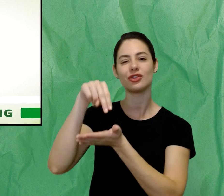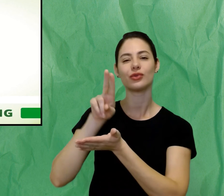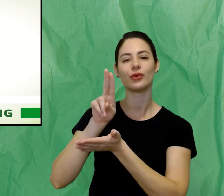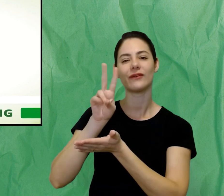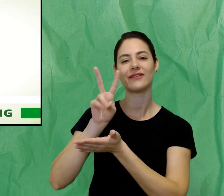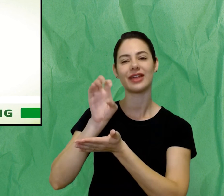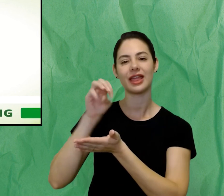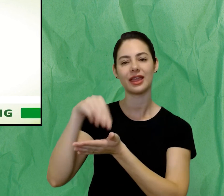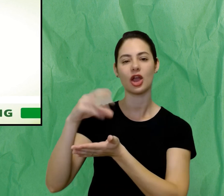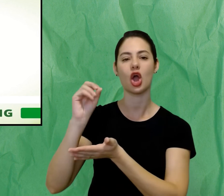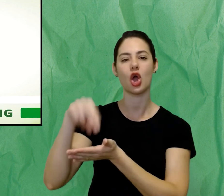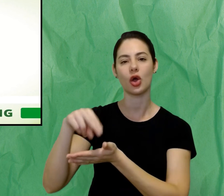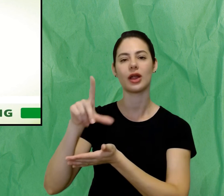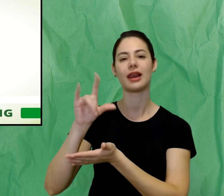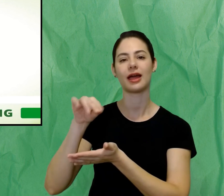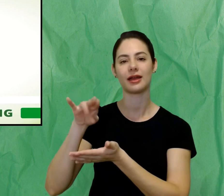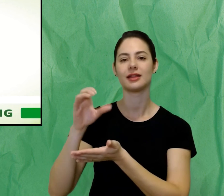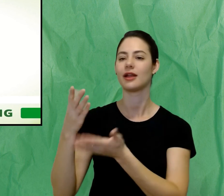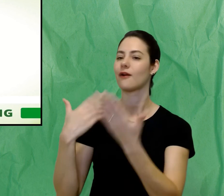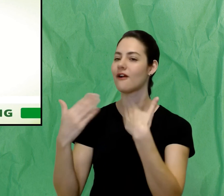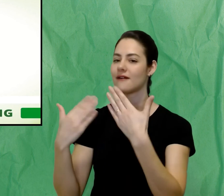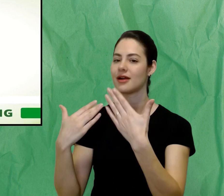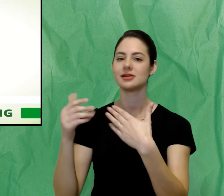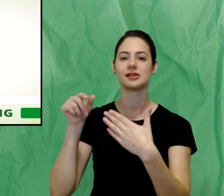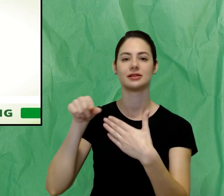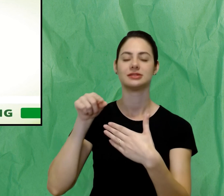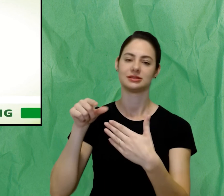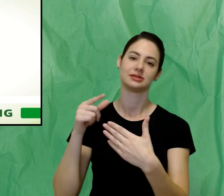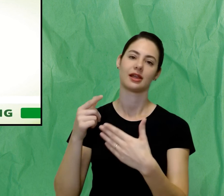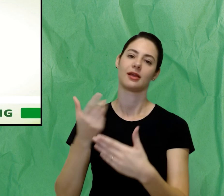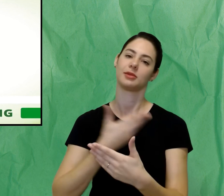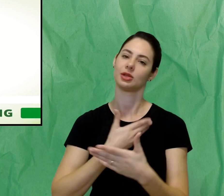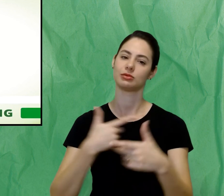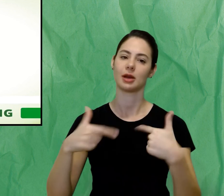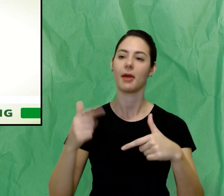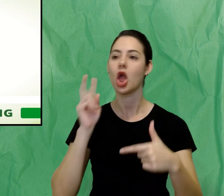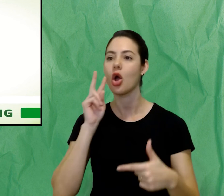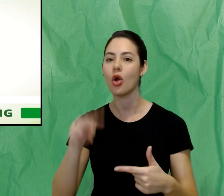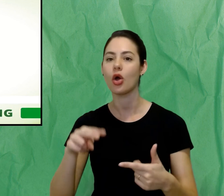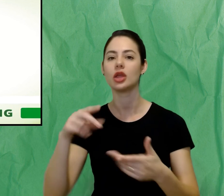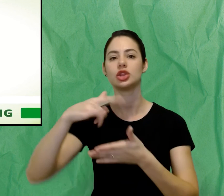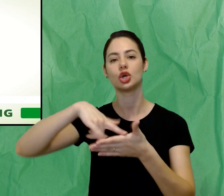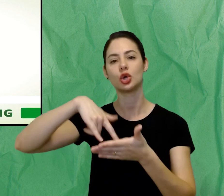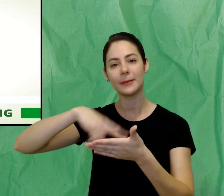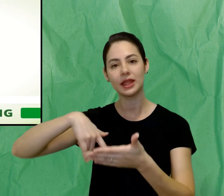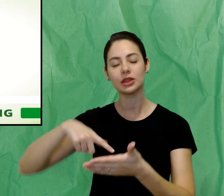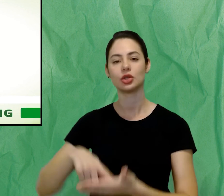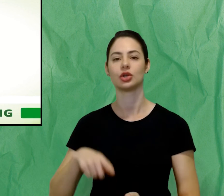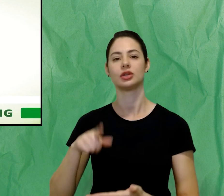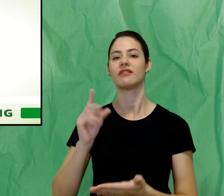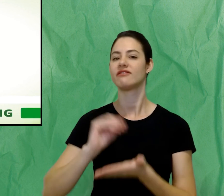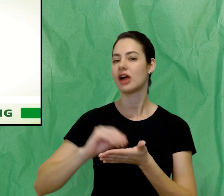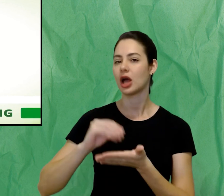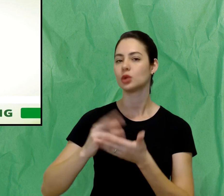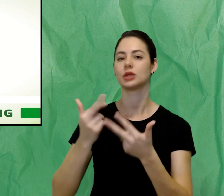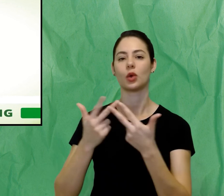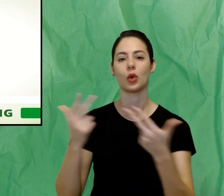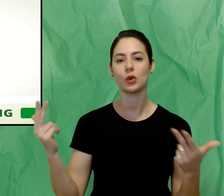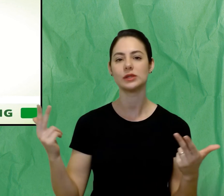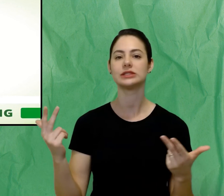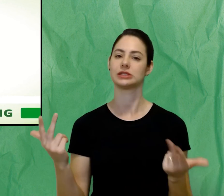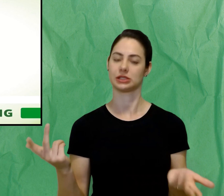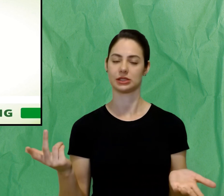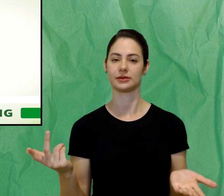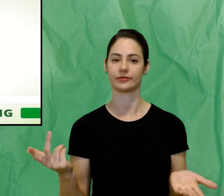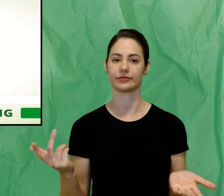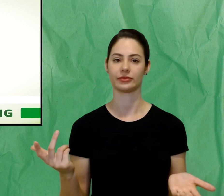nuvem online e conversar ali com seus companheiros de trabalho para eles olharem o documento e ver se está